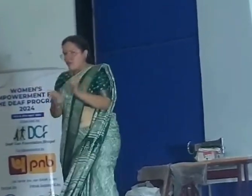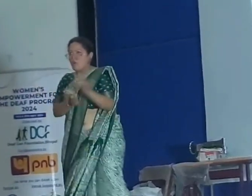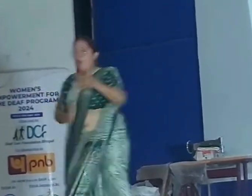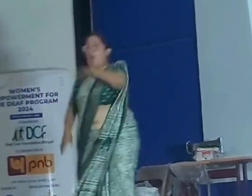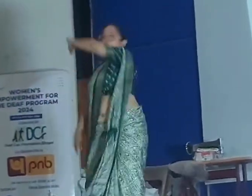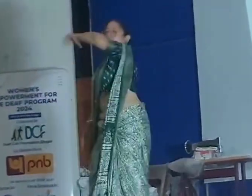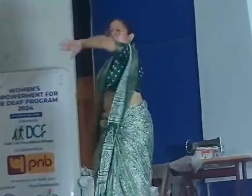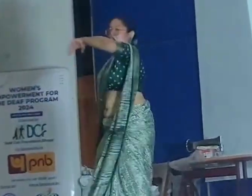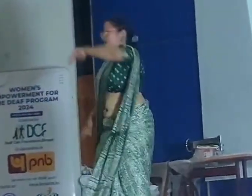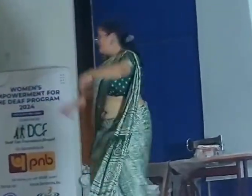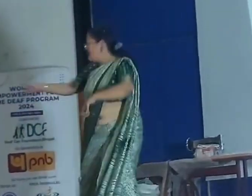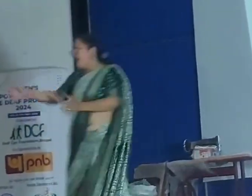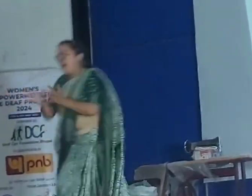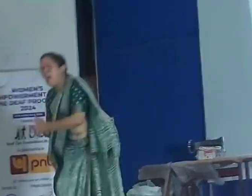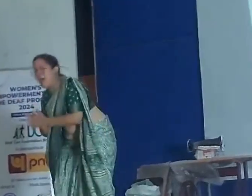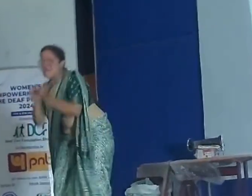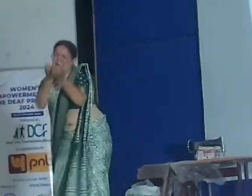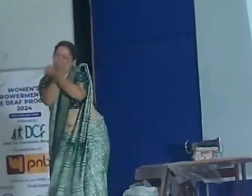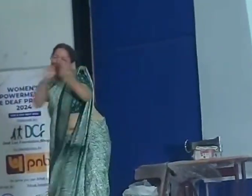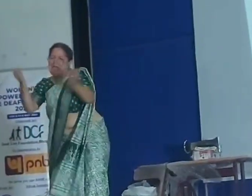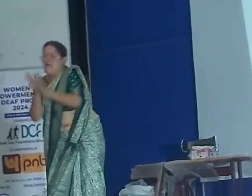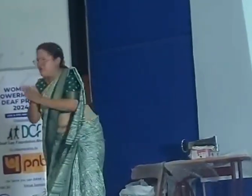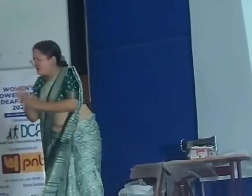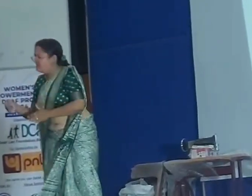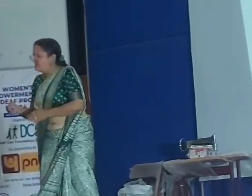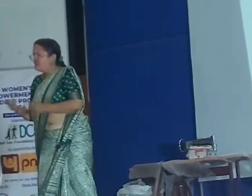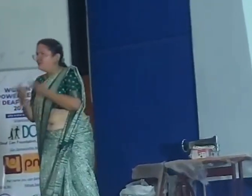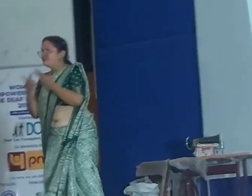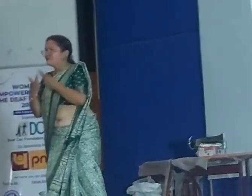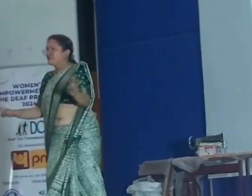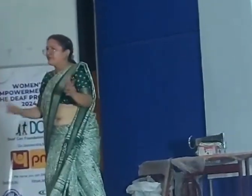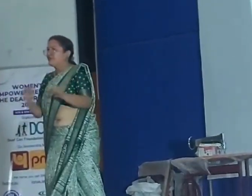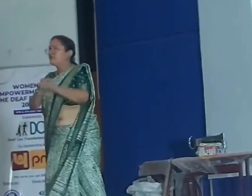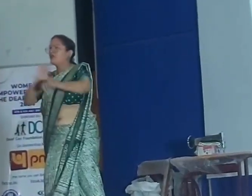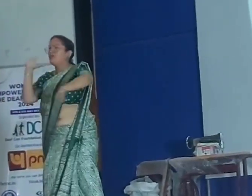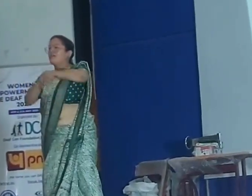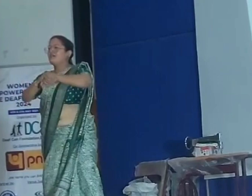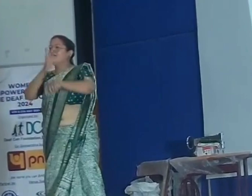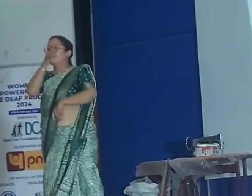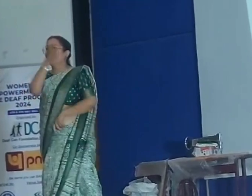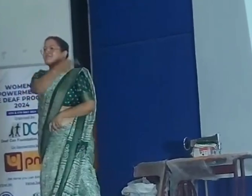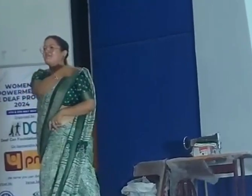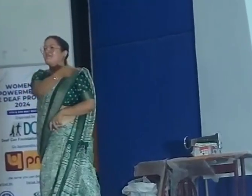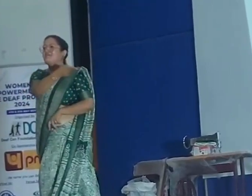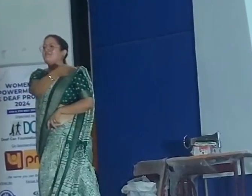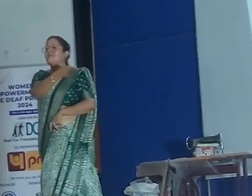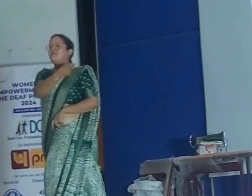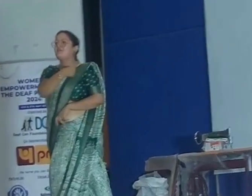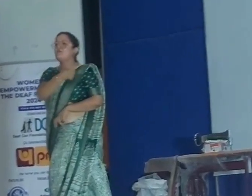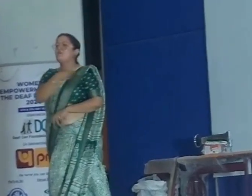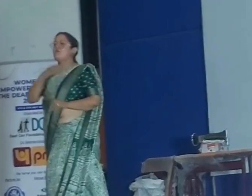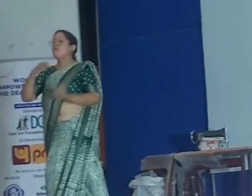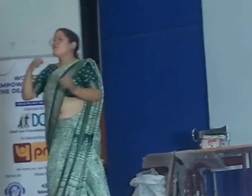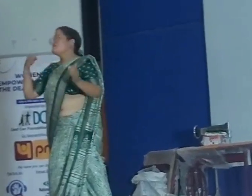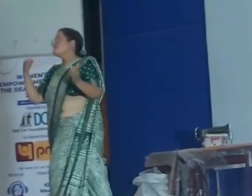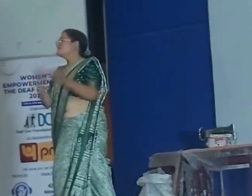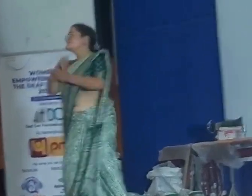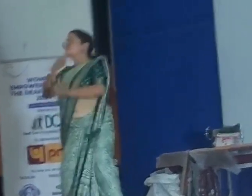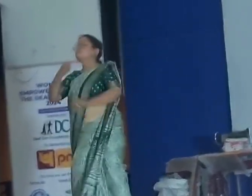जाए, तो हमें उनकी बात पकड़ी कि वहाँ पे कुछ डिफरेंट था, वो चाहते थे कि मतलब वो जो है वो रिक्वेस्ट कर रहे थे कि मतलब उस बच्चे को छोड़ दो छोड़ दो, तो मैंने